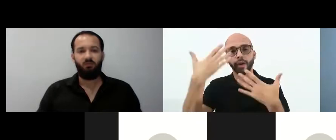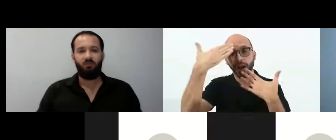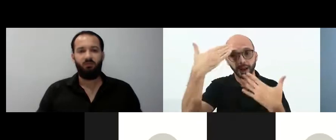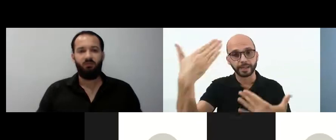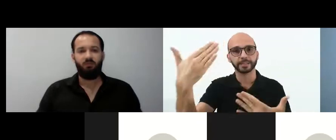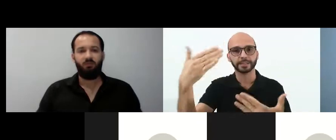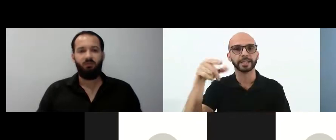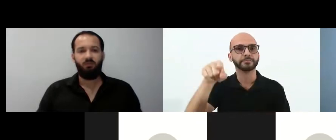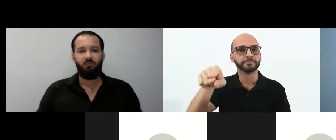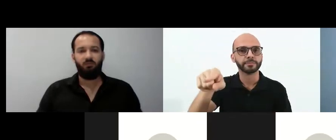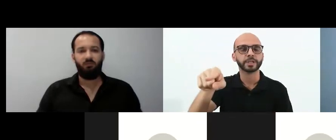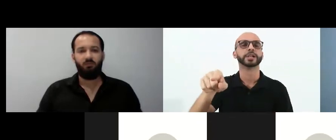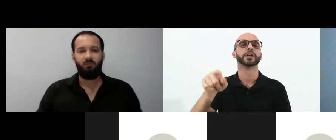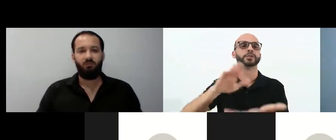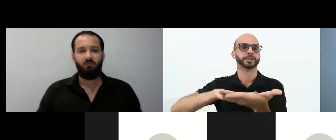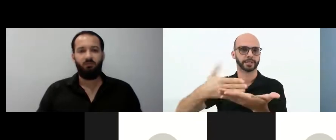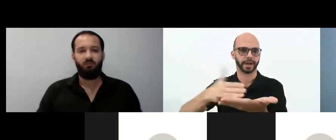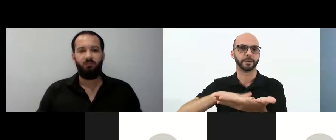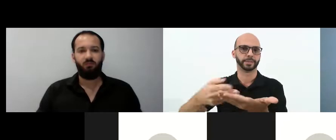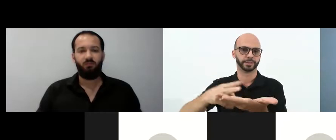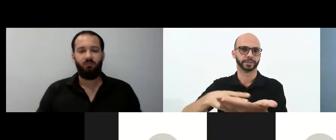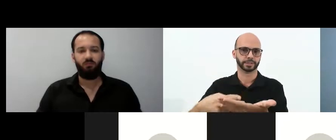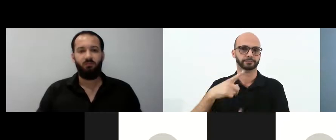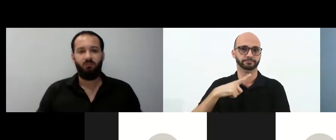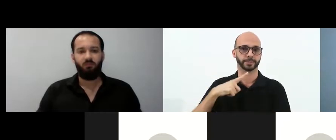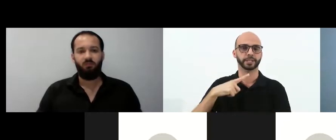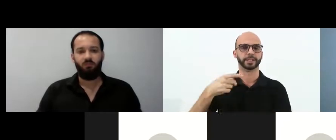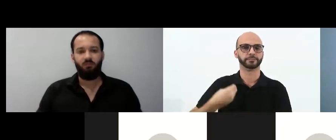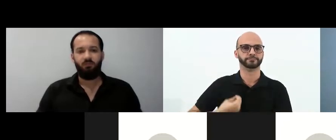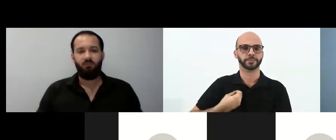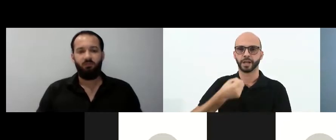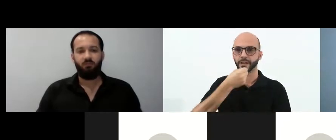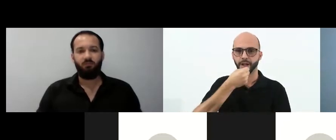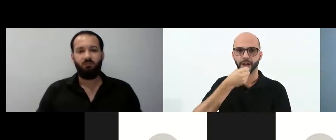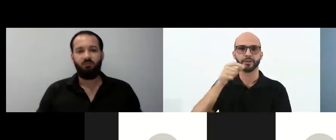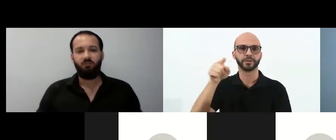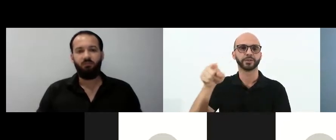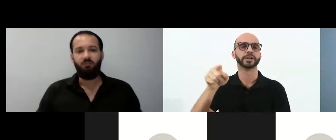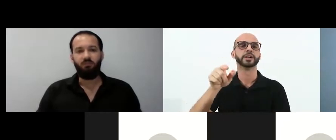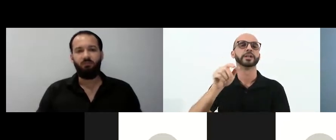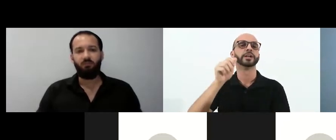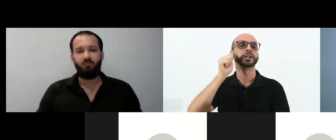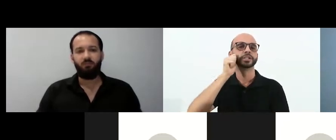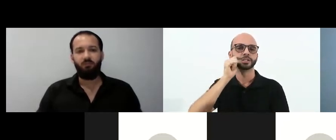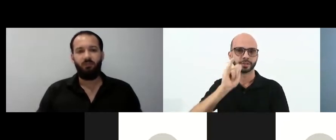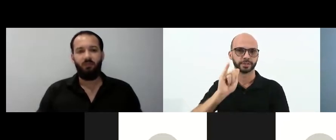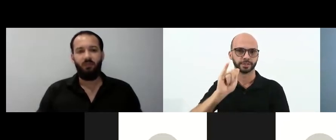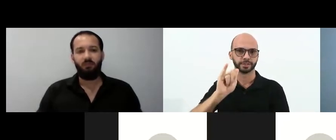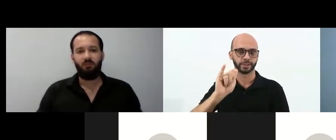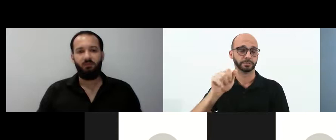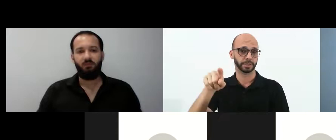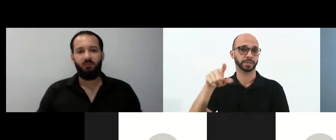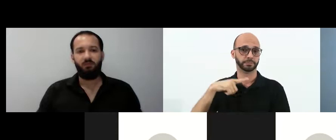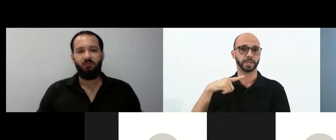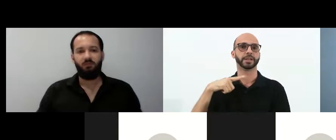hoje. Quero agradecer aos intérpretes que aqui estão presentes, fazendo as